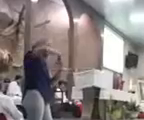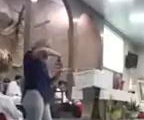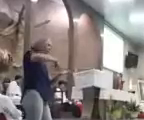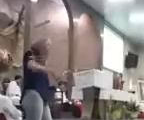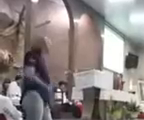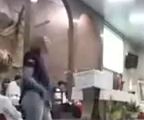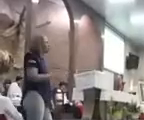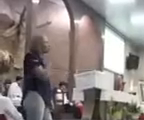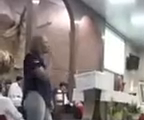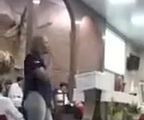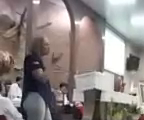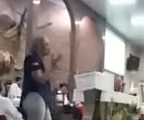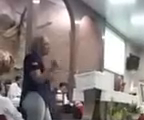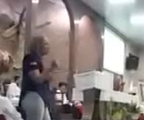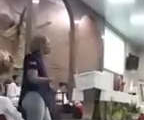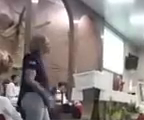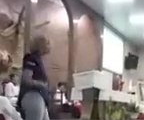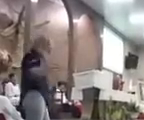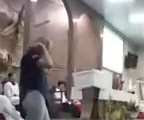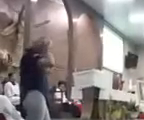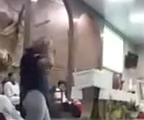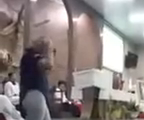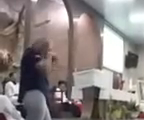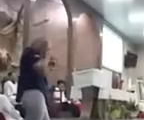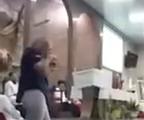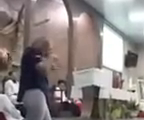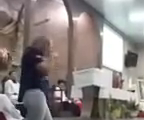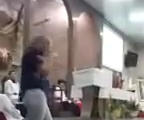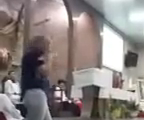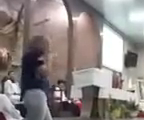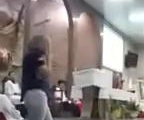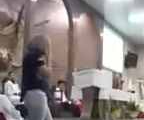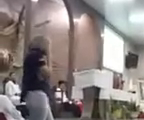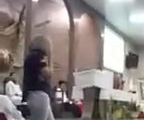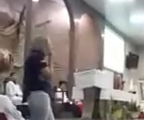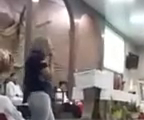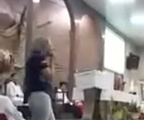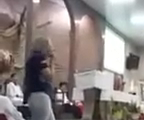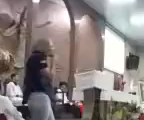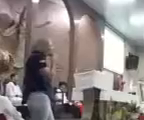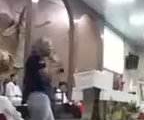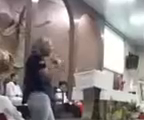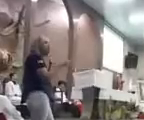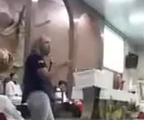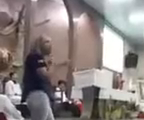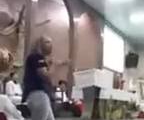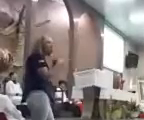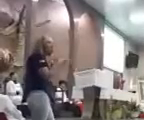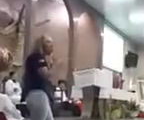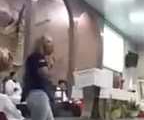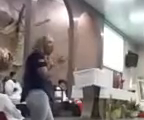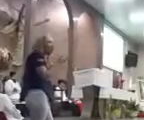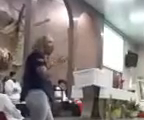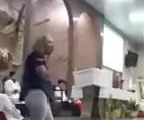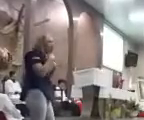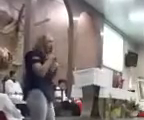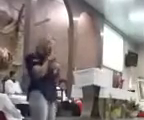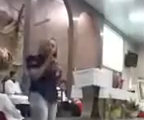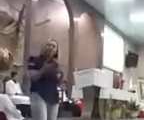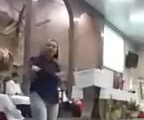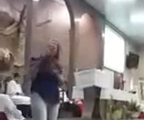da cruz, com o capuz no cabelo, na cabeça, né? Com aqueles casacos com capuz, né? No período